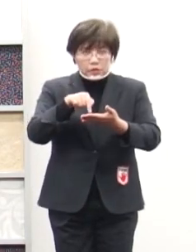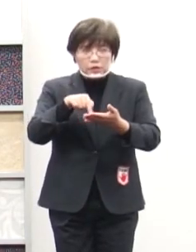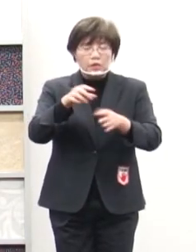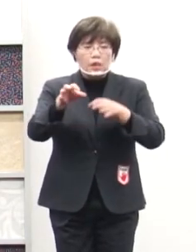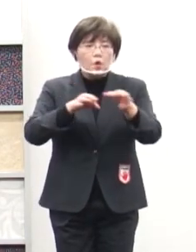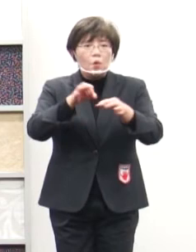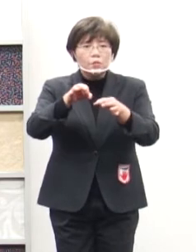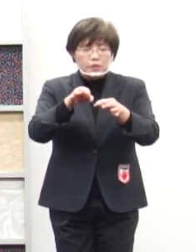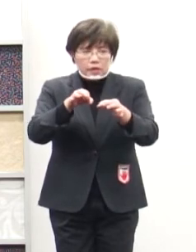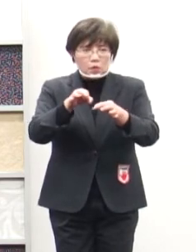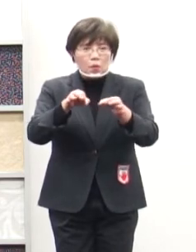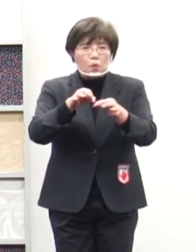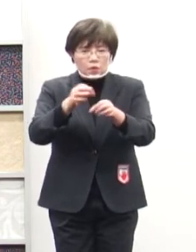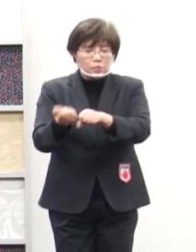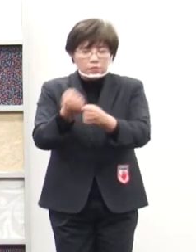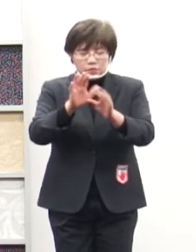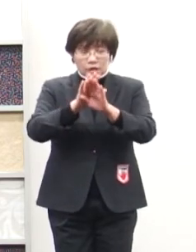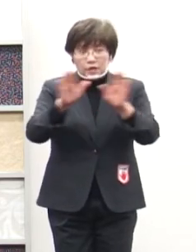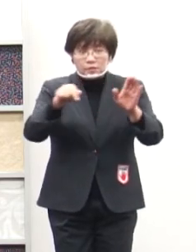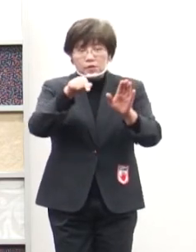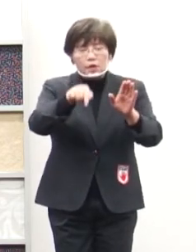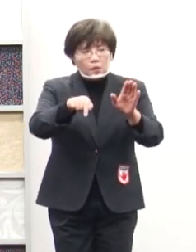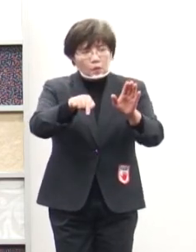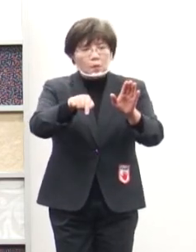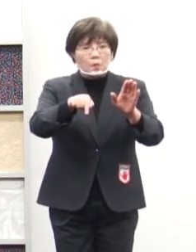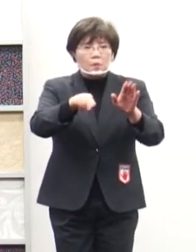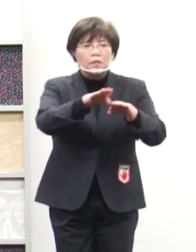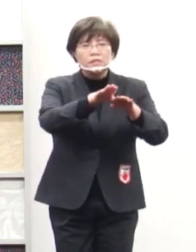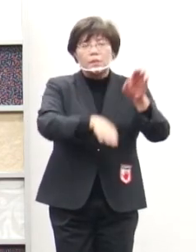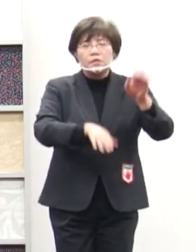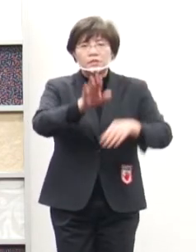という観点で質問させていただきましたけれども、